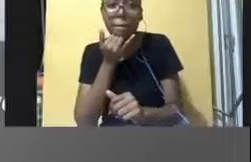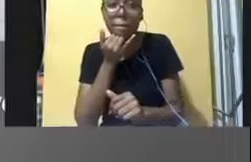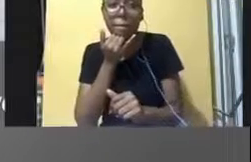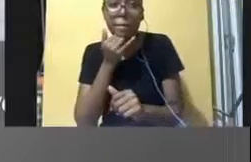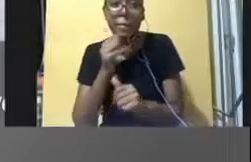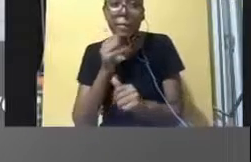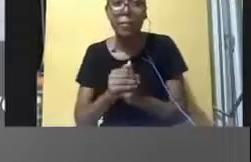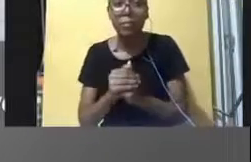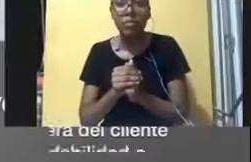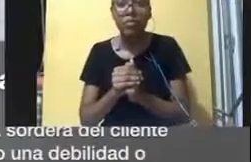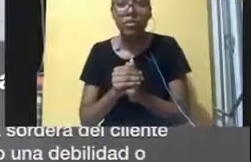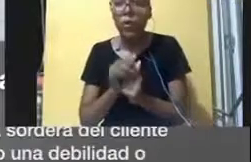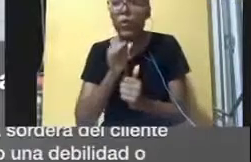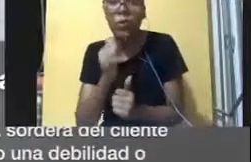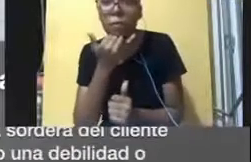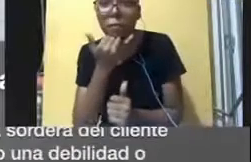nosotros.